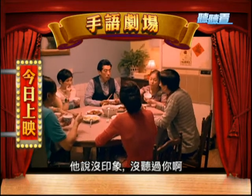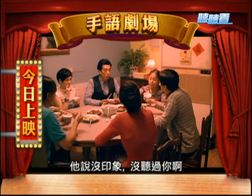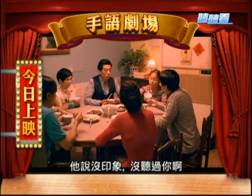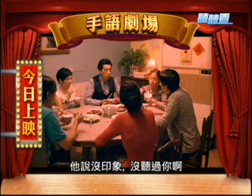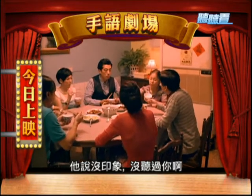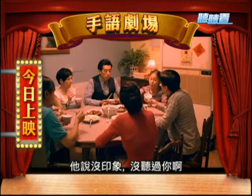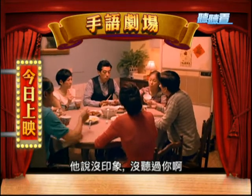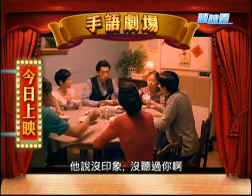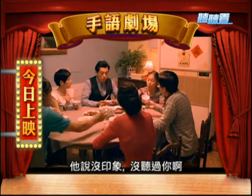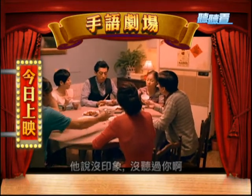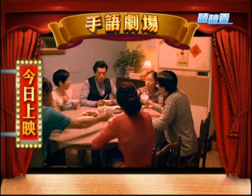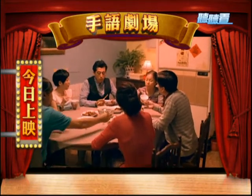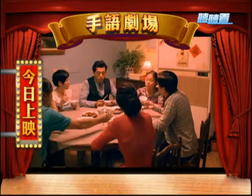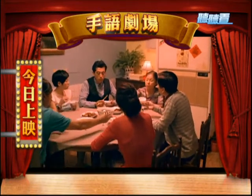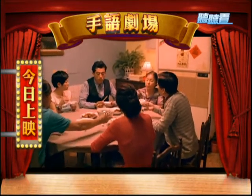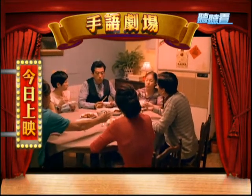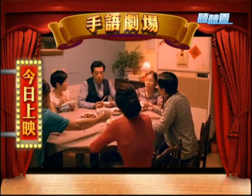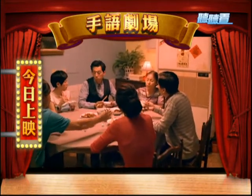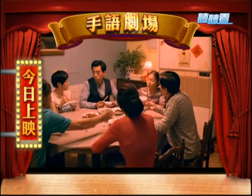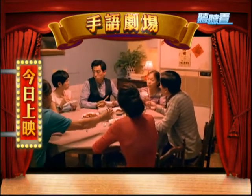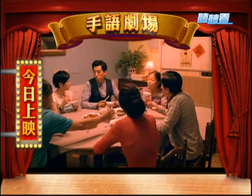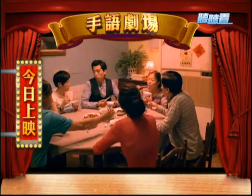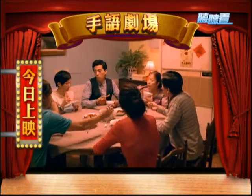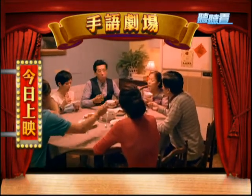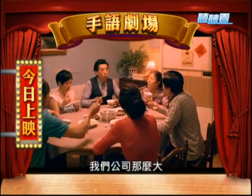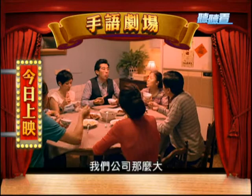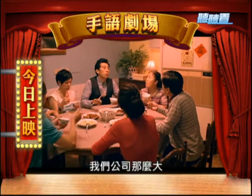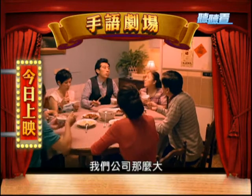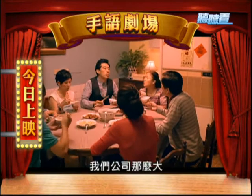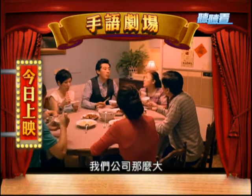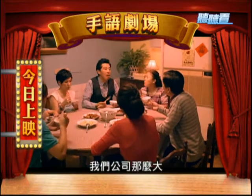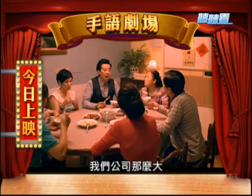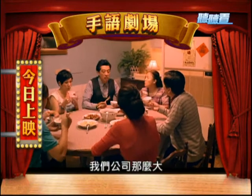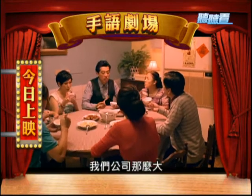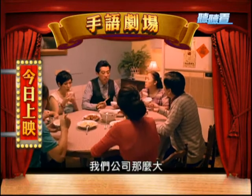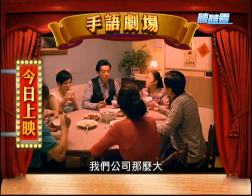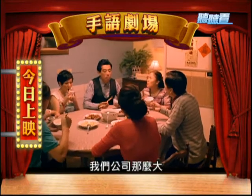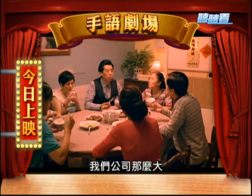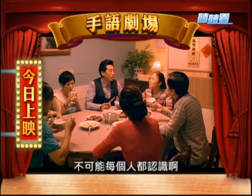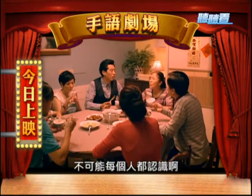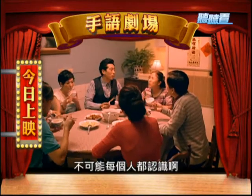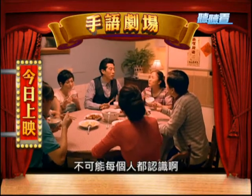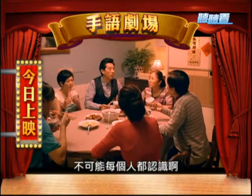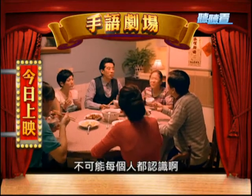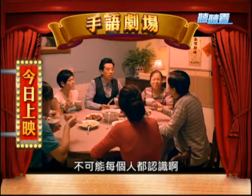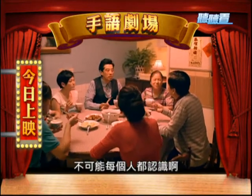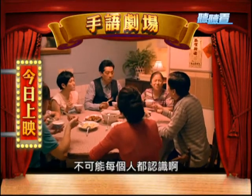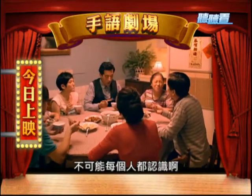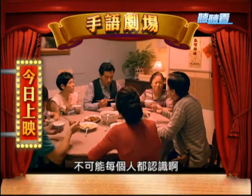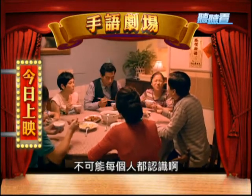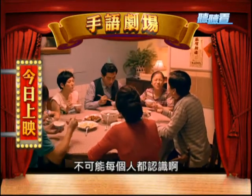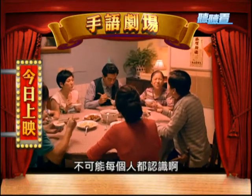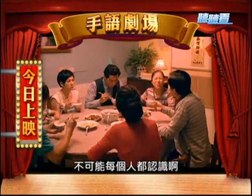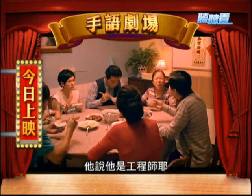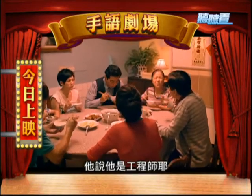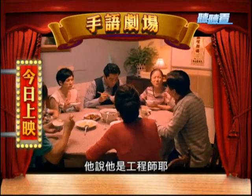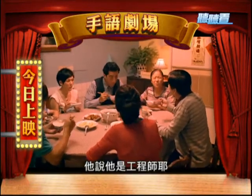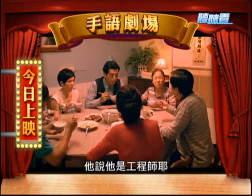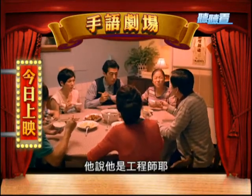啊。 不过我们公司那么大，不可能每个人都认识啊。 他说他是工程师，哎，你